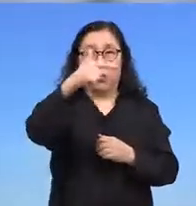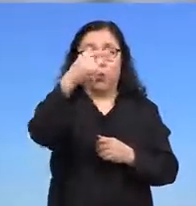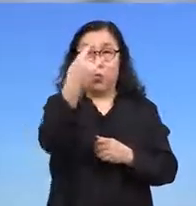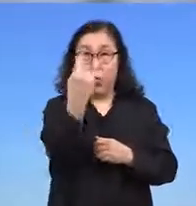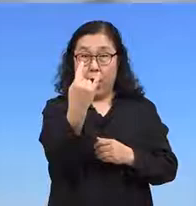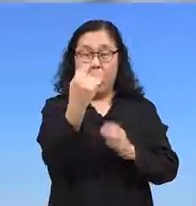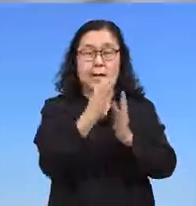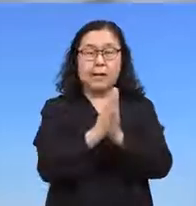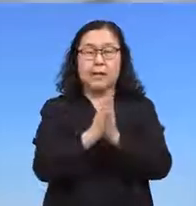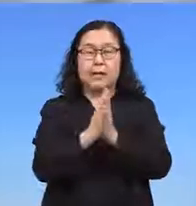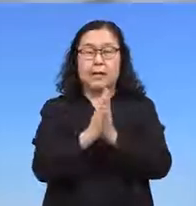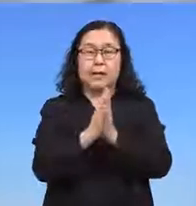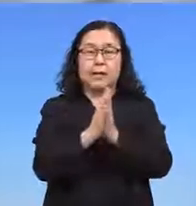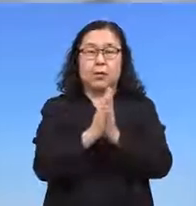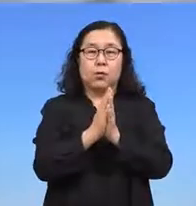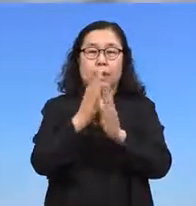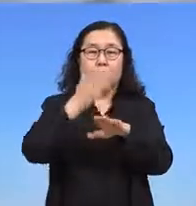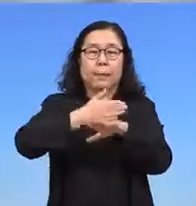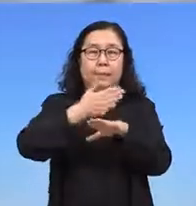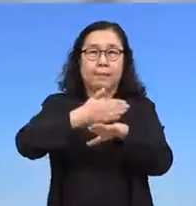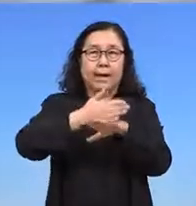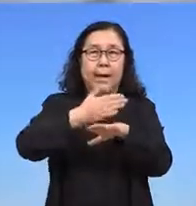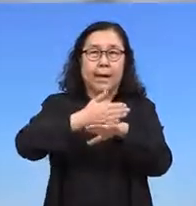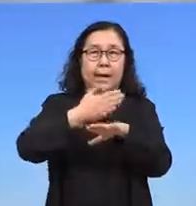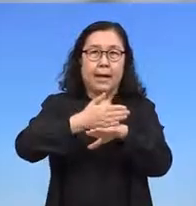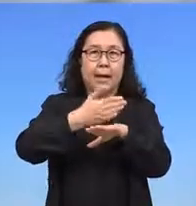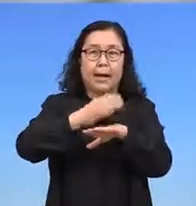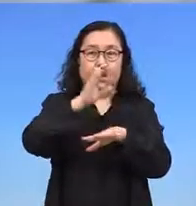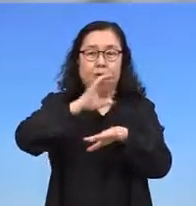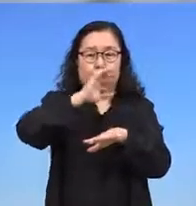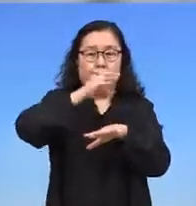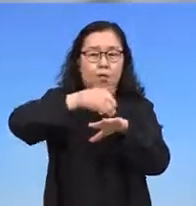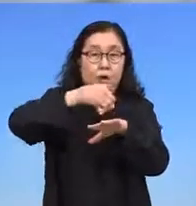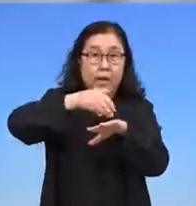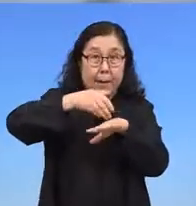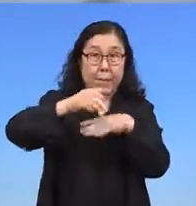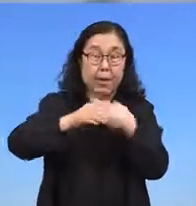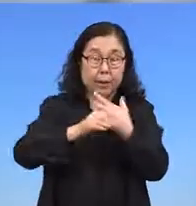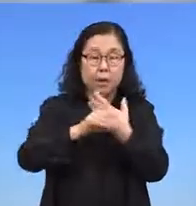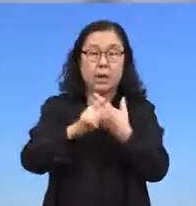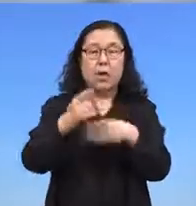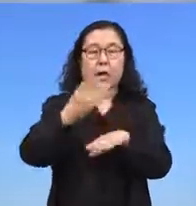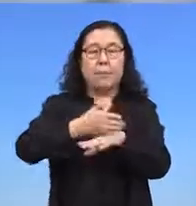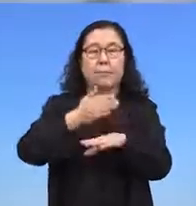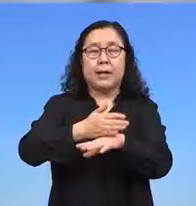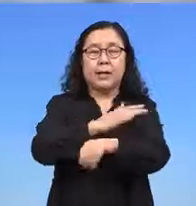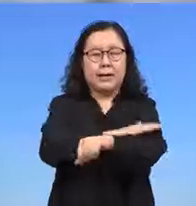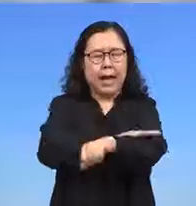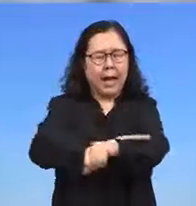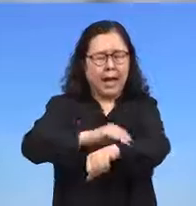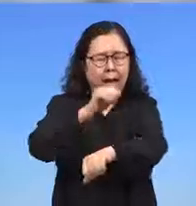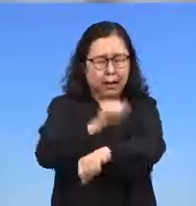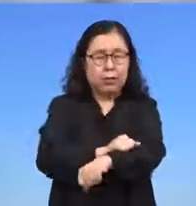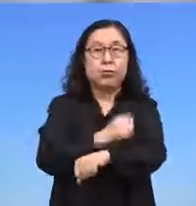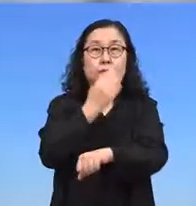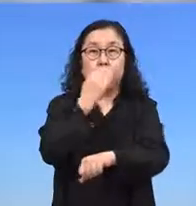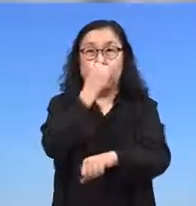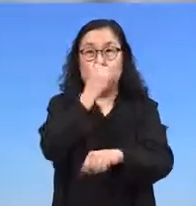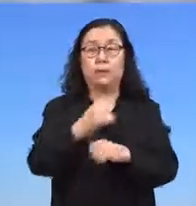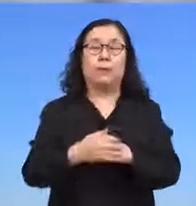자극하고 반복해서 감사를 훈련하면은 그 뇌신경회로에 그쪽이 더 원활해진다는 겁니다.